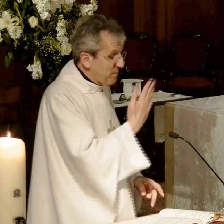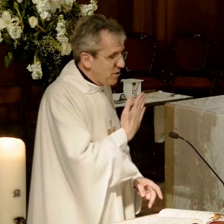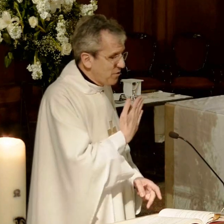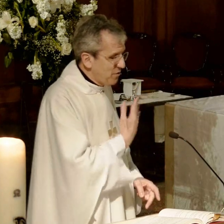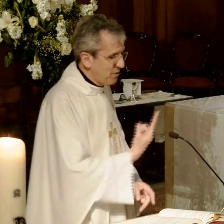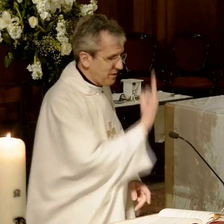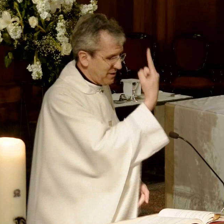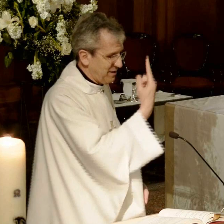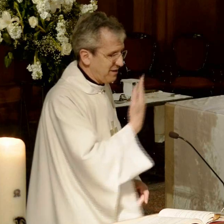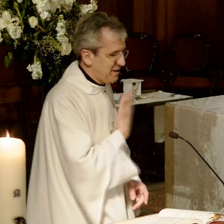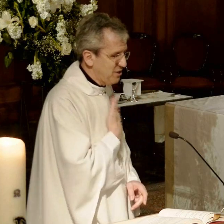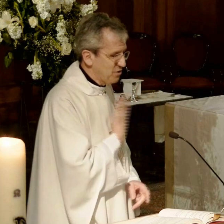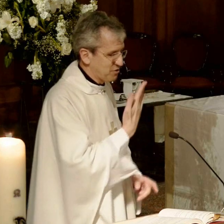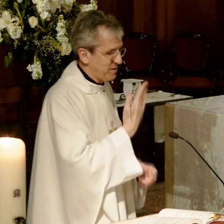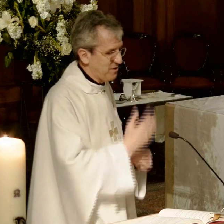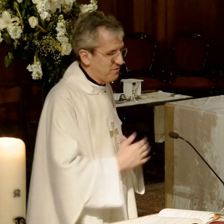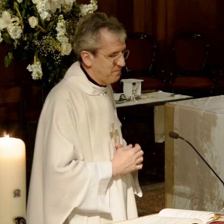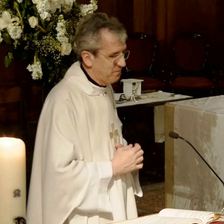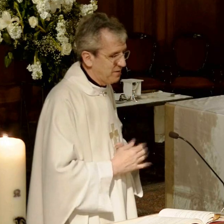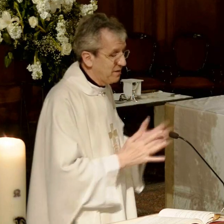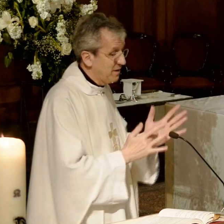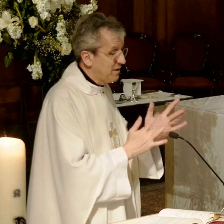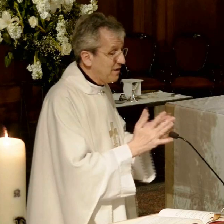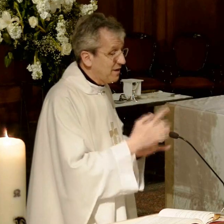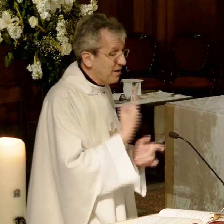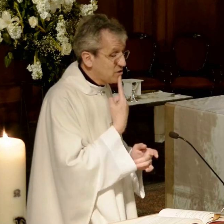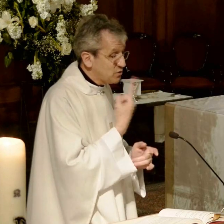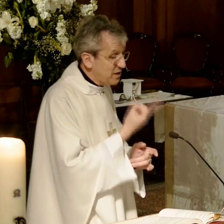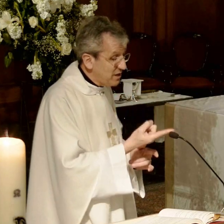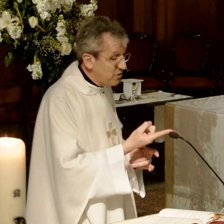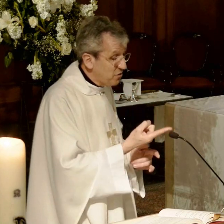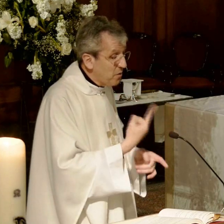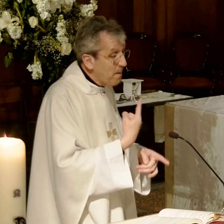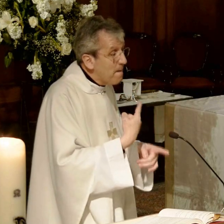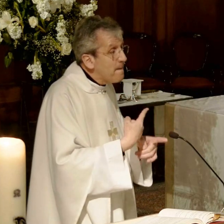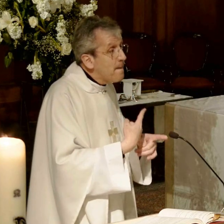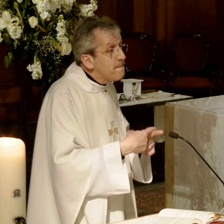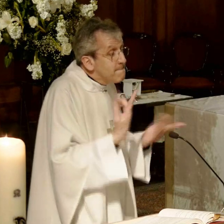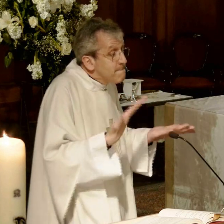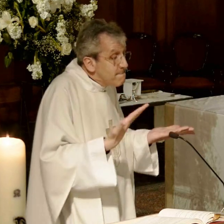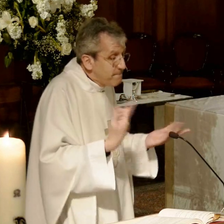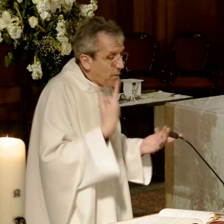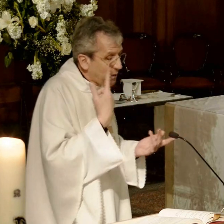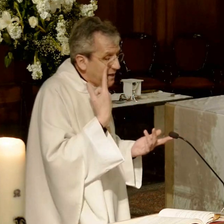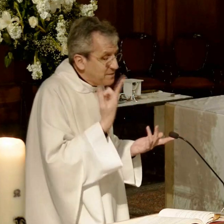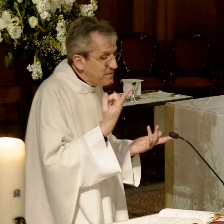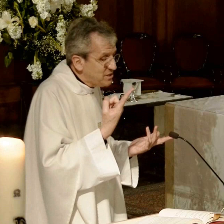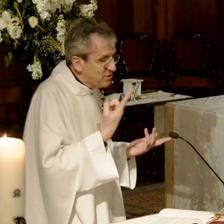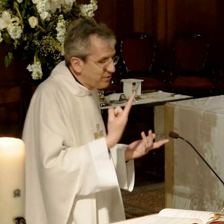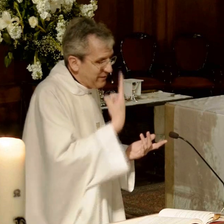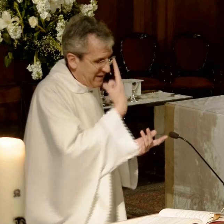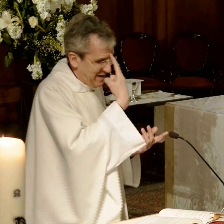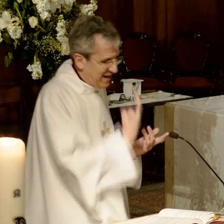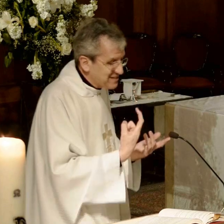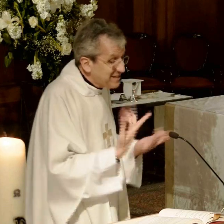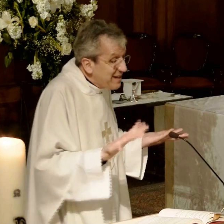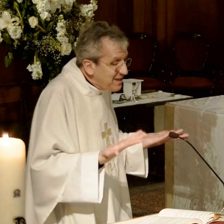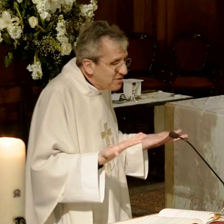mío y Dios mío». Jesús le dijo: «Porque has visto, has creído.